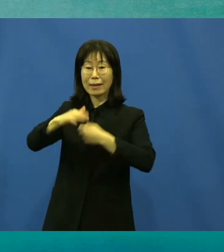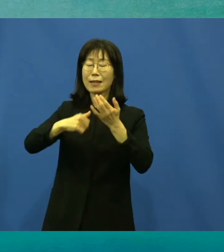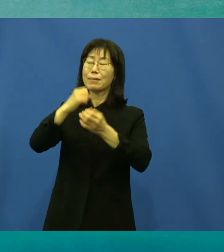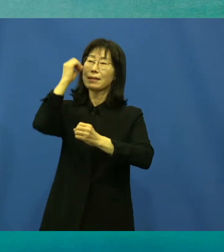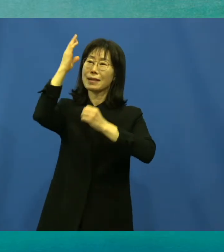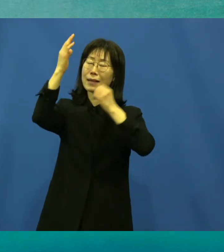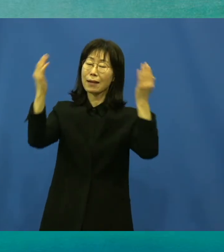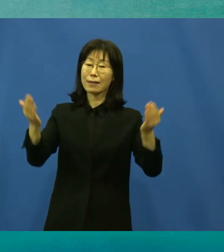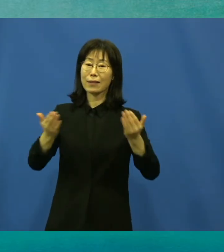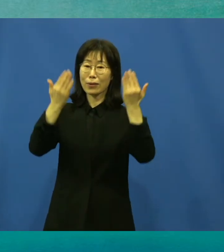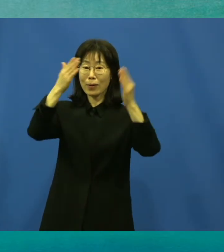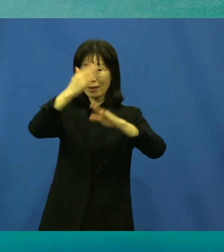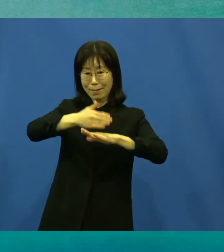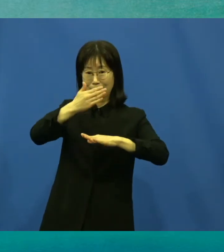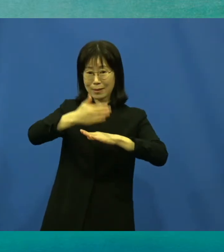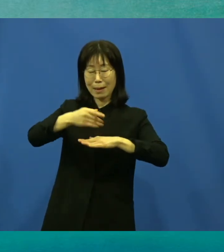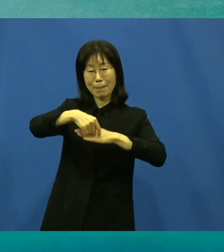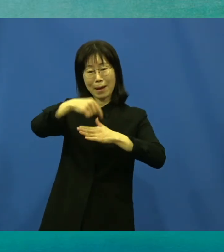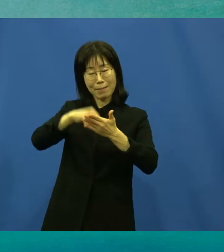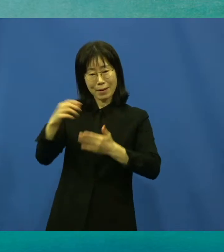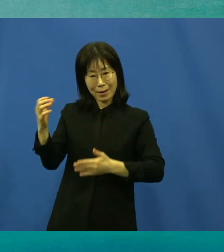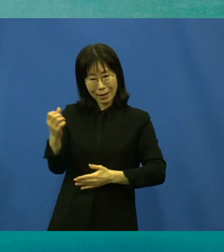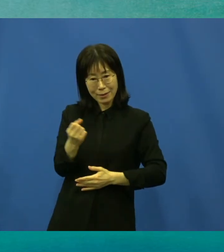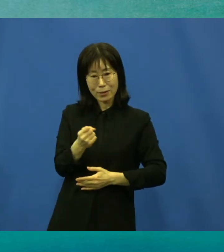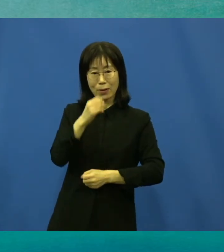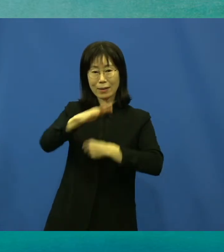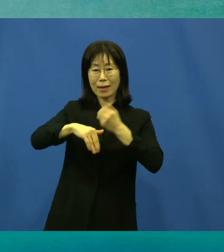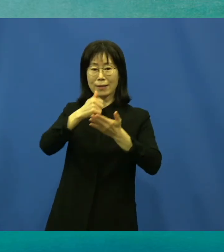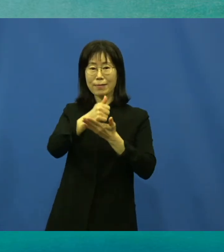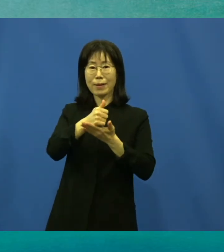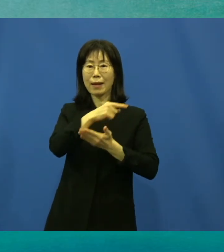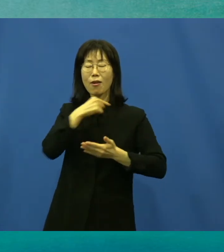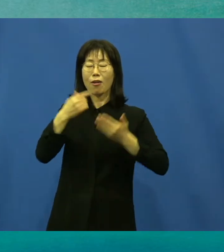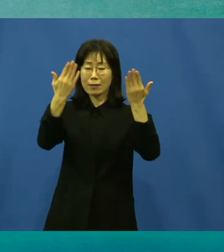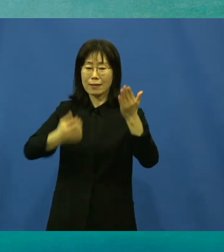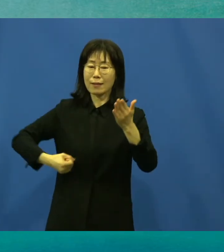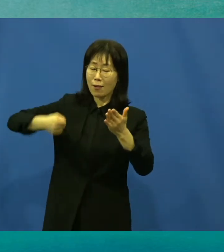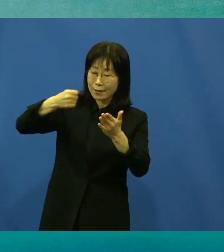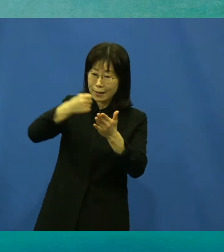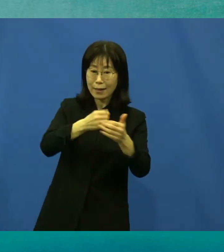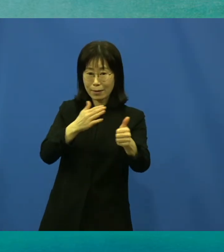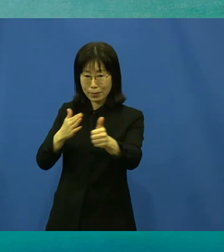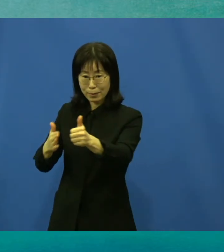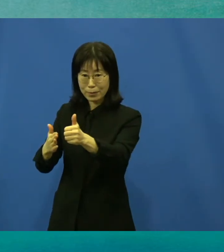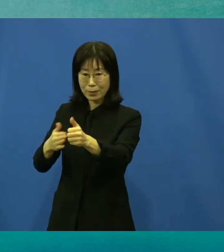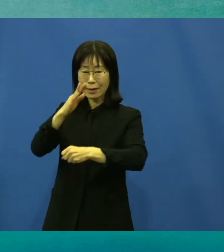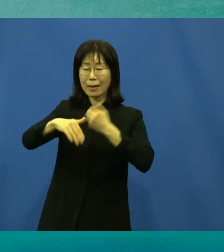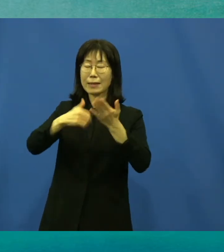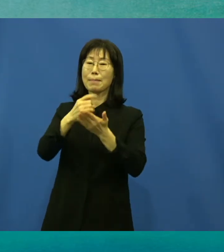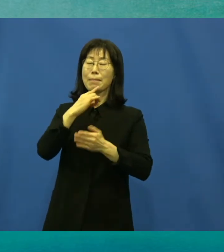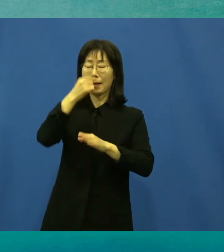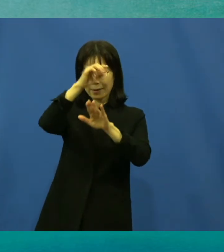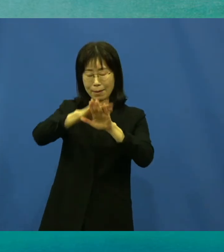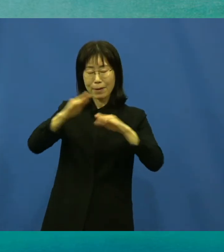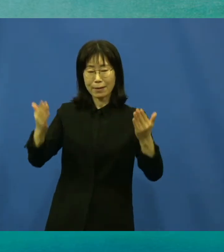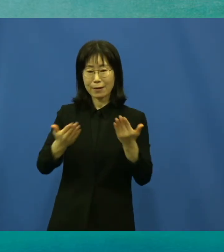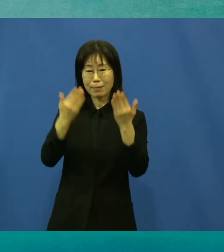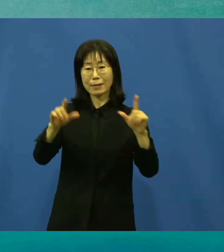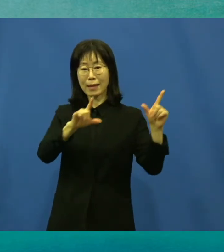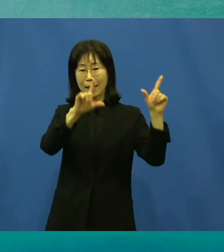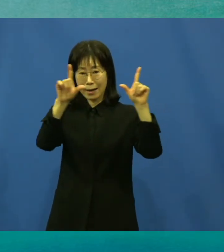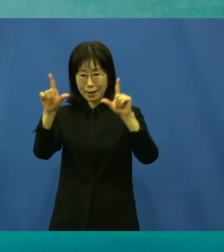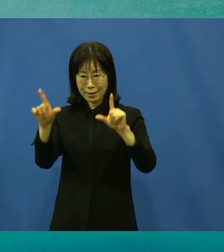찬양하고 그분께 감사하고 그분께 헌신을 결단하고 그분만을 예배하며 살겠다고